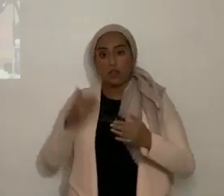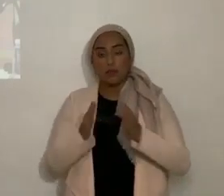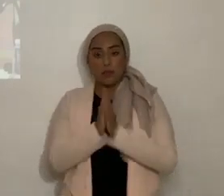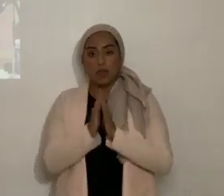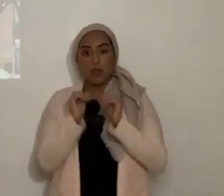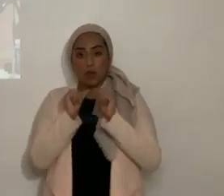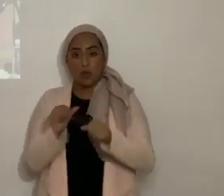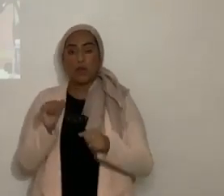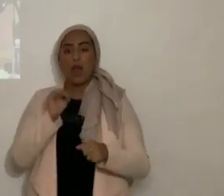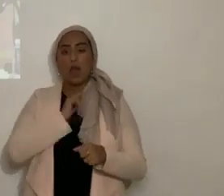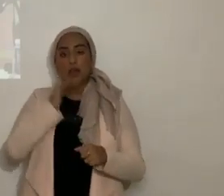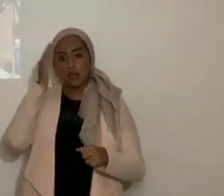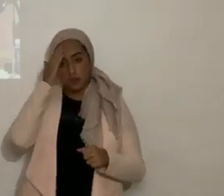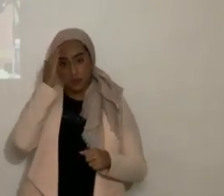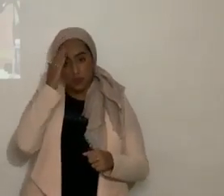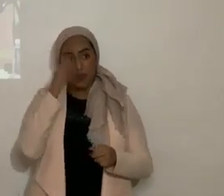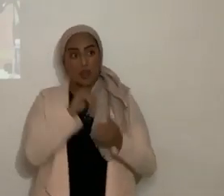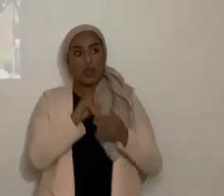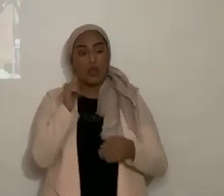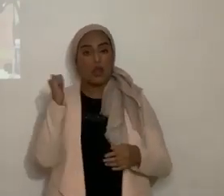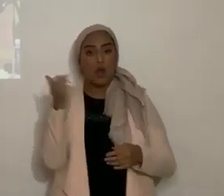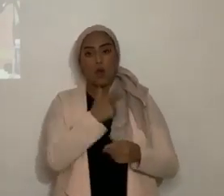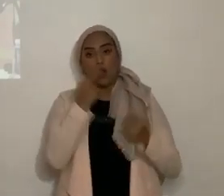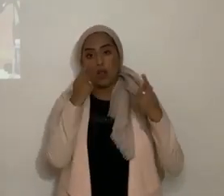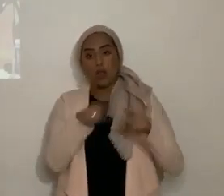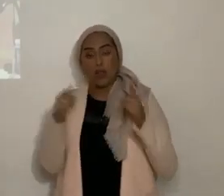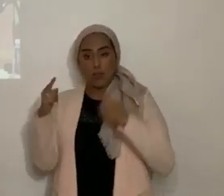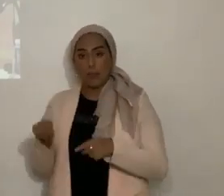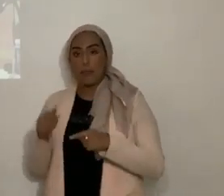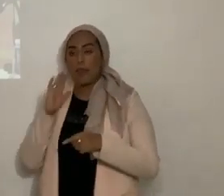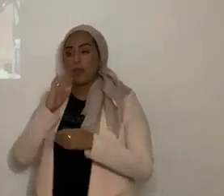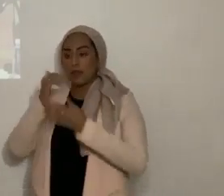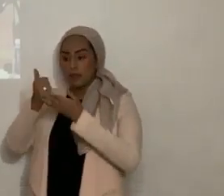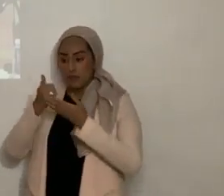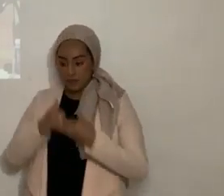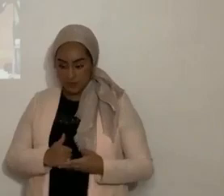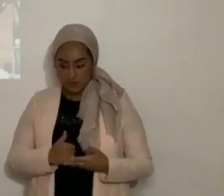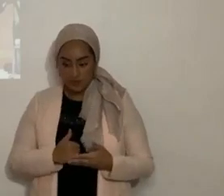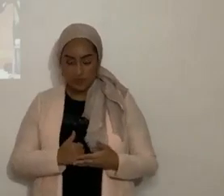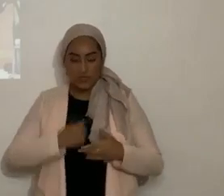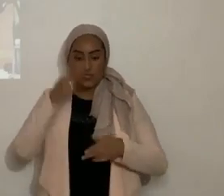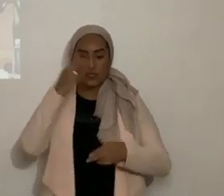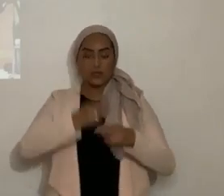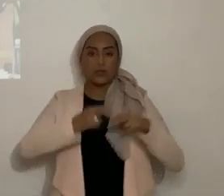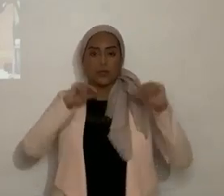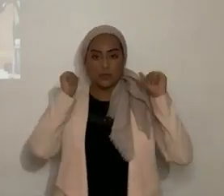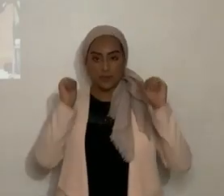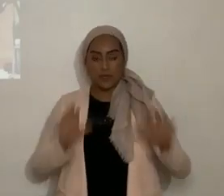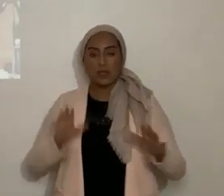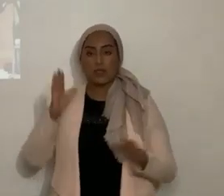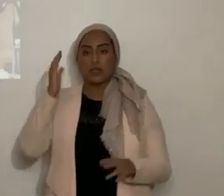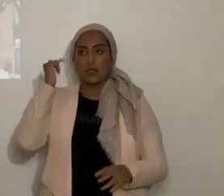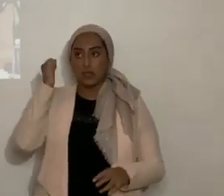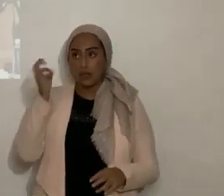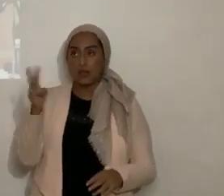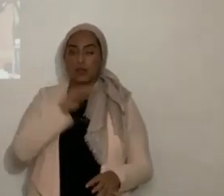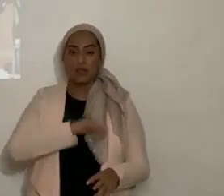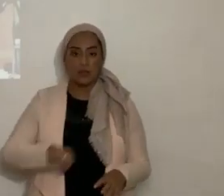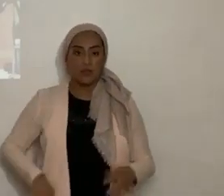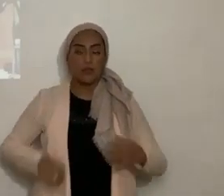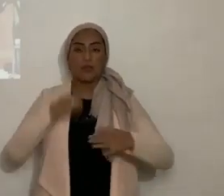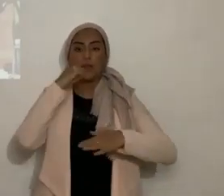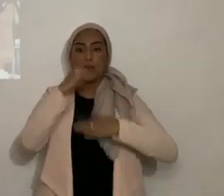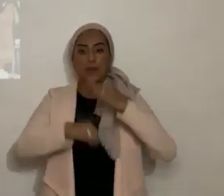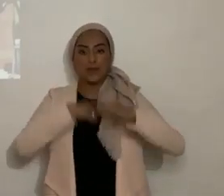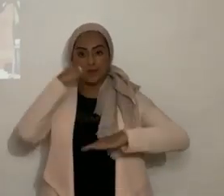oración. Yo sé que todo sucederá a mi favor, en el nombre bendito de Yahshua HaMashiach.